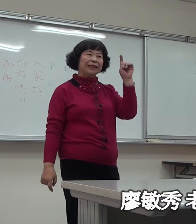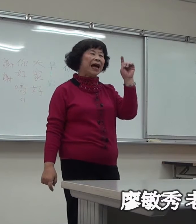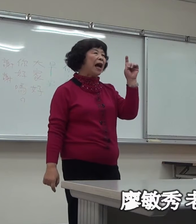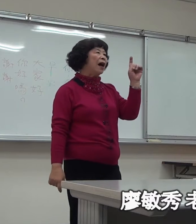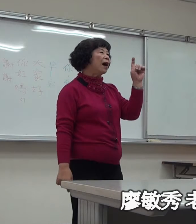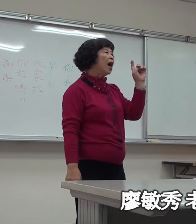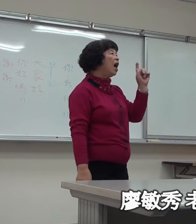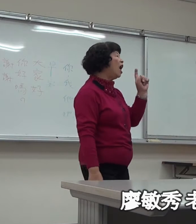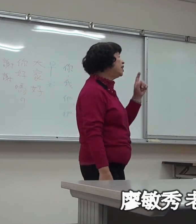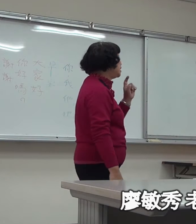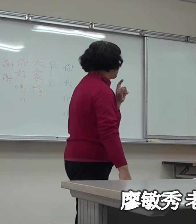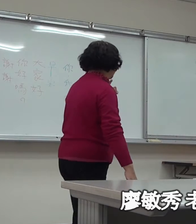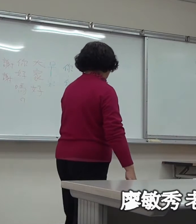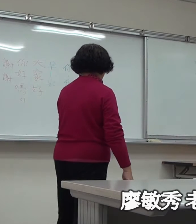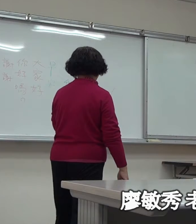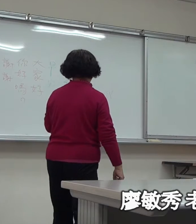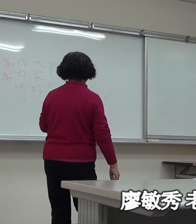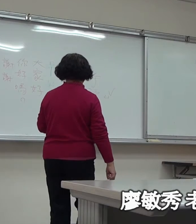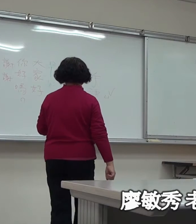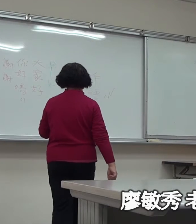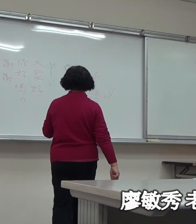打儿子女儿。